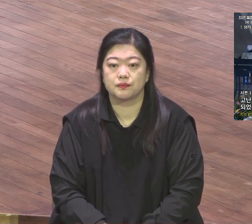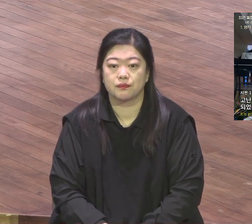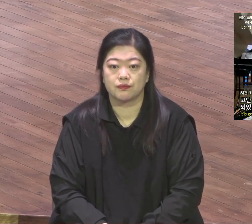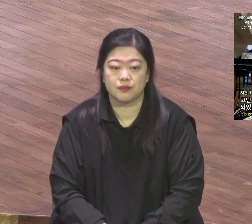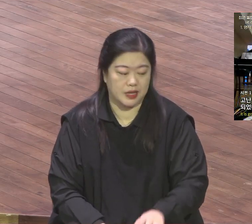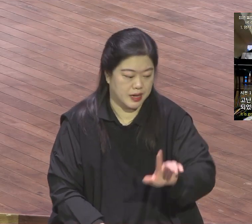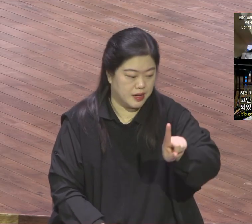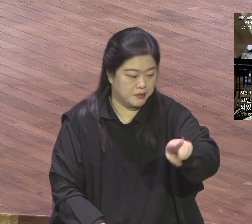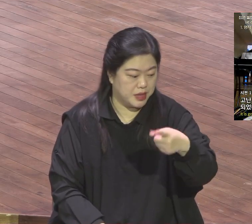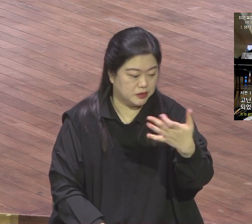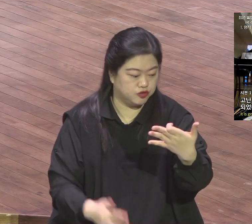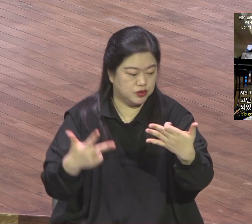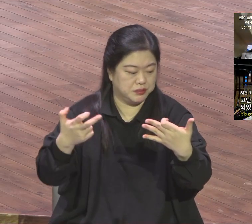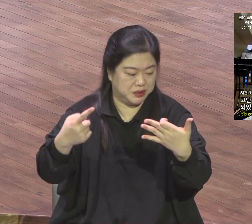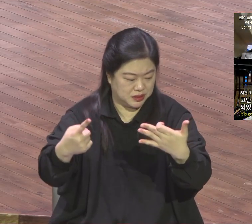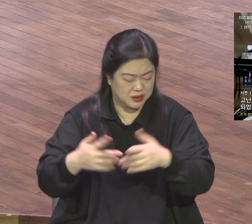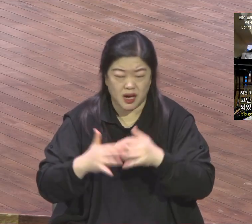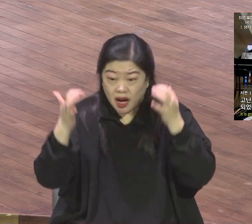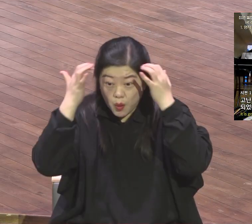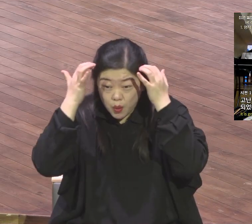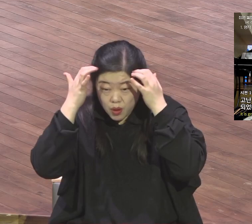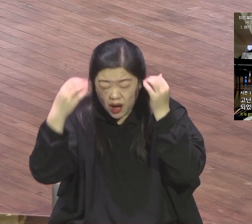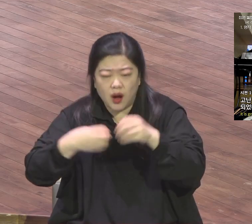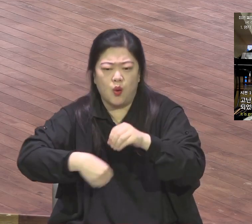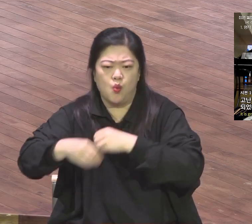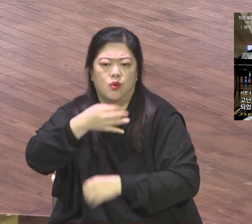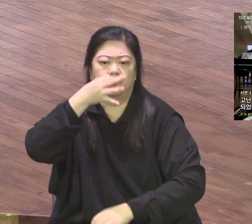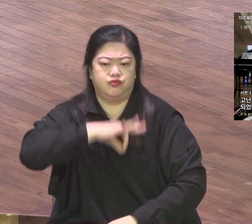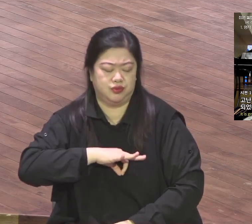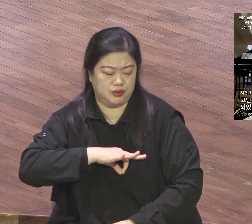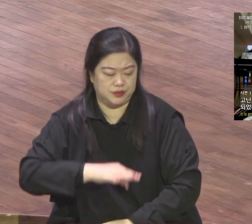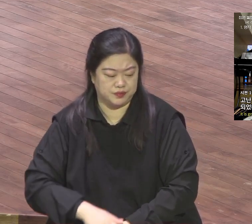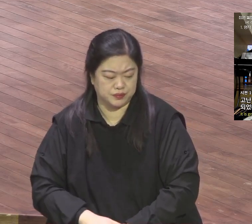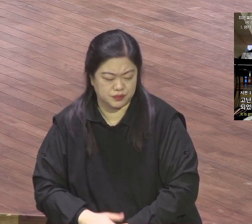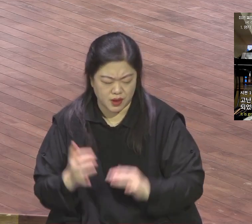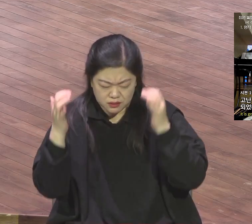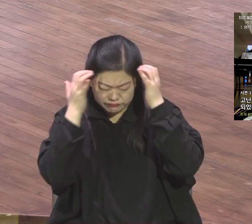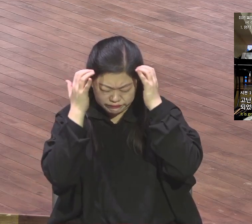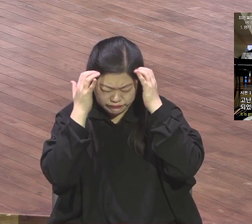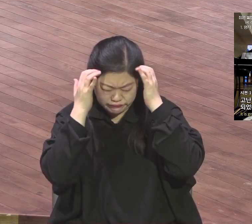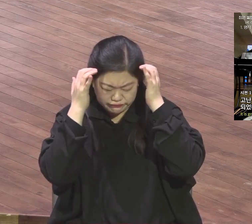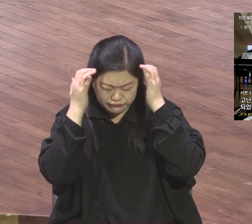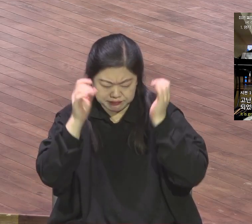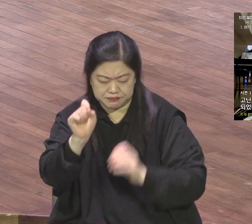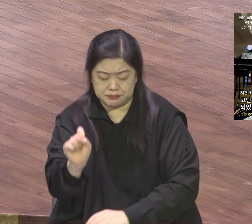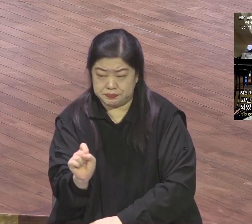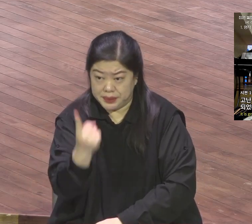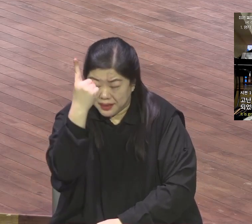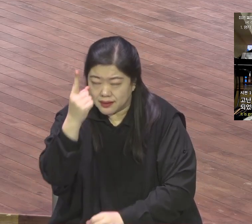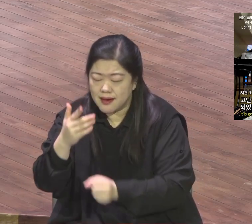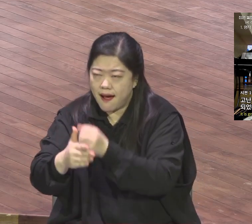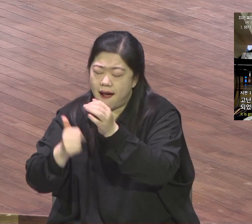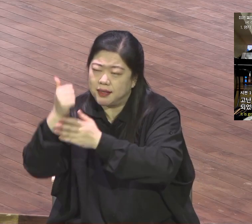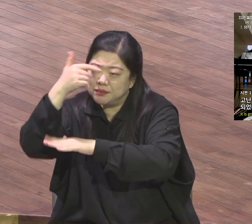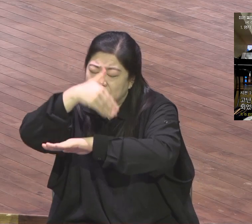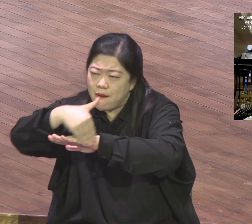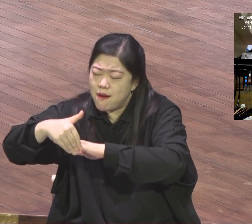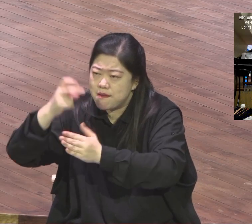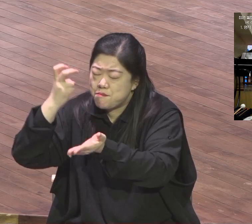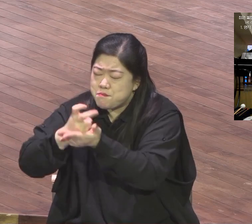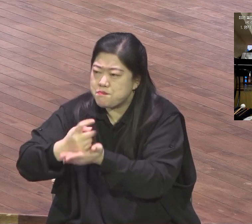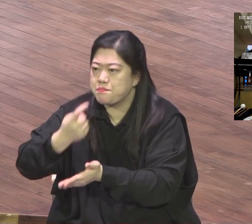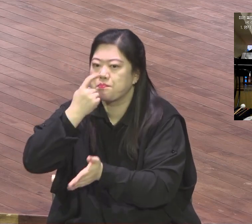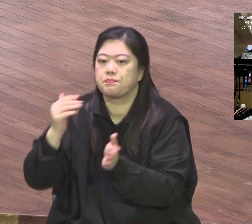고난 당하는 것이 내게 유익이라. 이로 말미암아 내가 주의 윤례를 배우게 되었나이다.